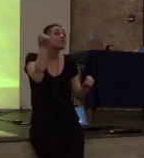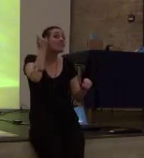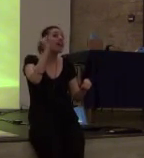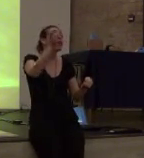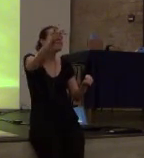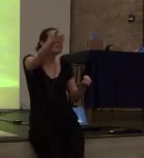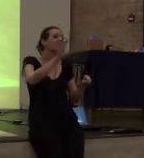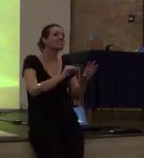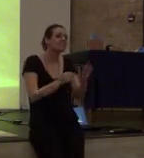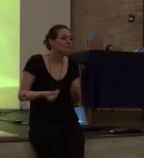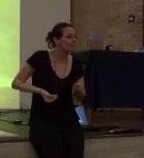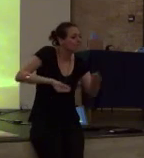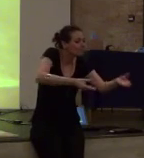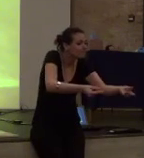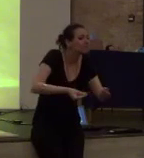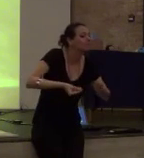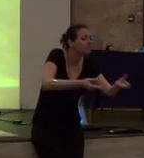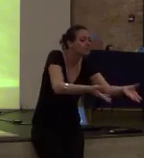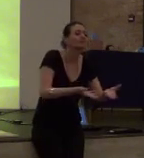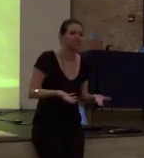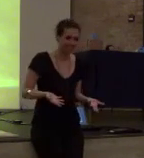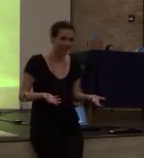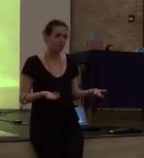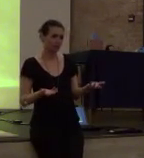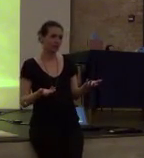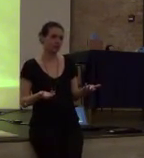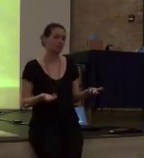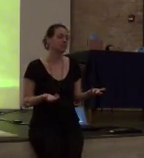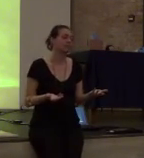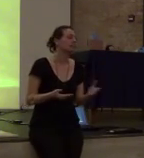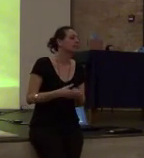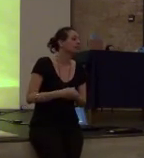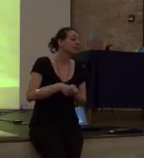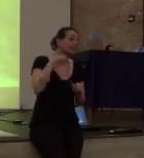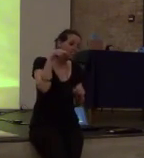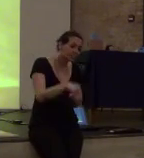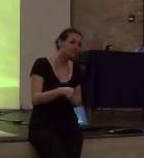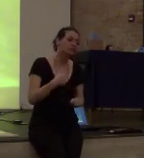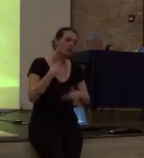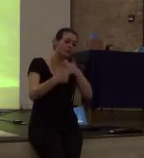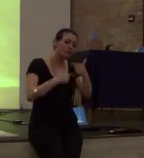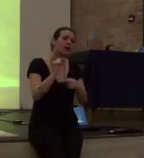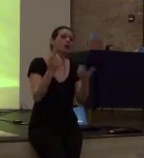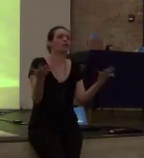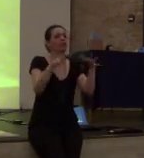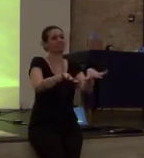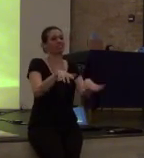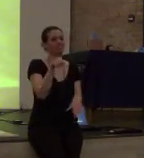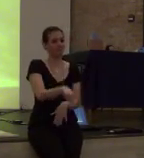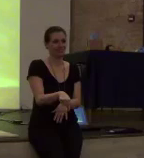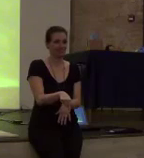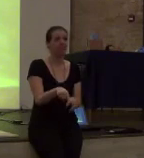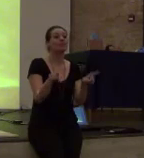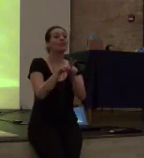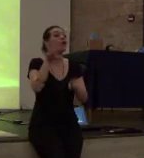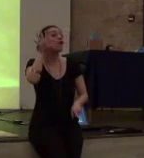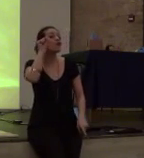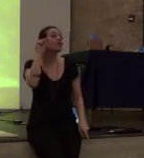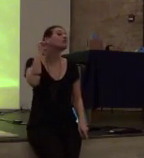mostra o elemento de uma casa, ele pode tatear, a gente pode usar elementos do dia a dia também. Então esse é um trabalho